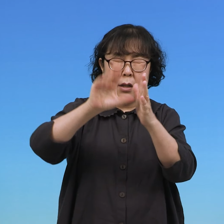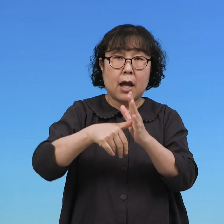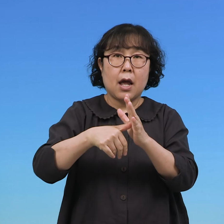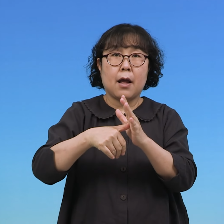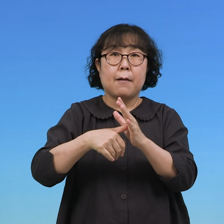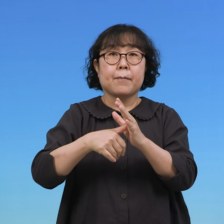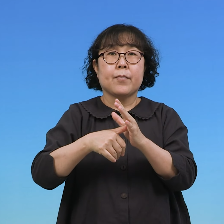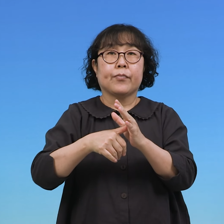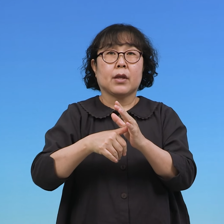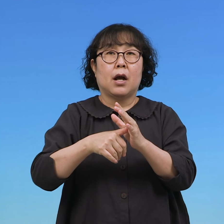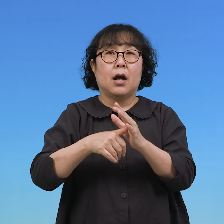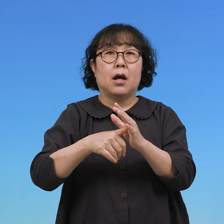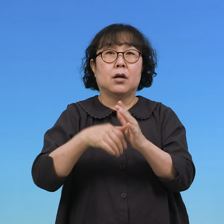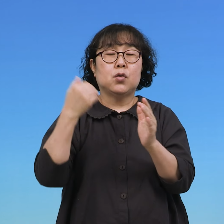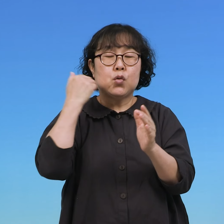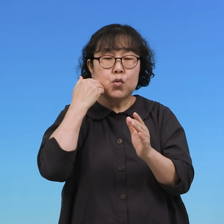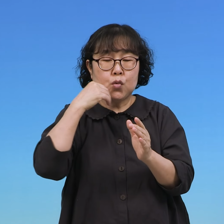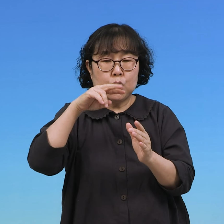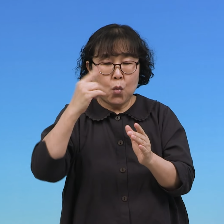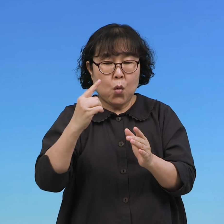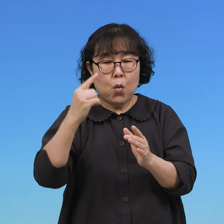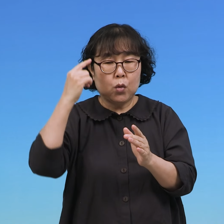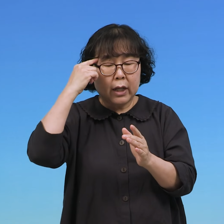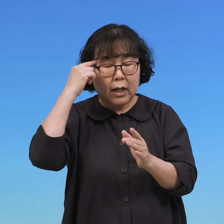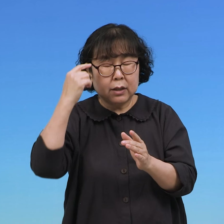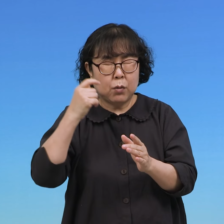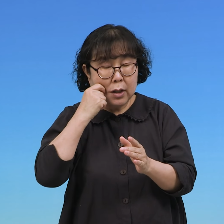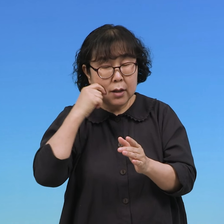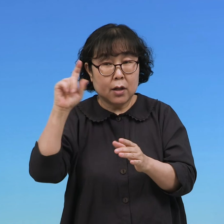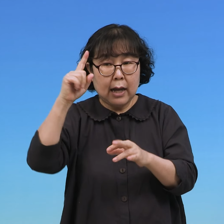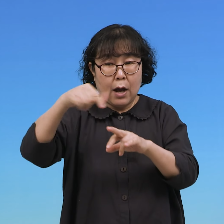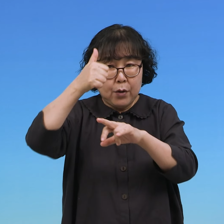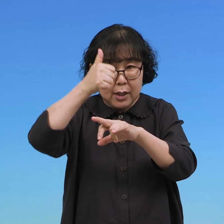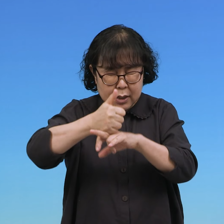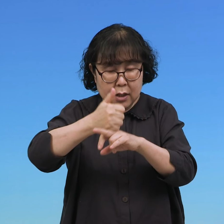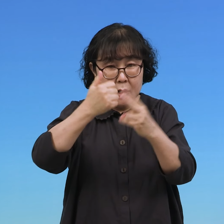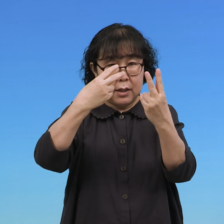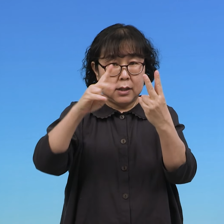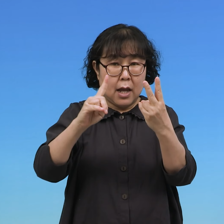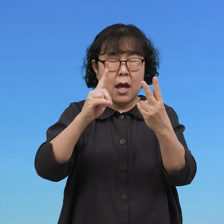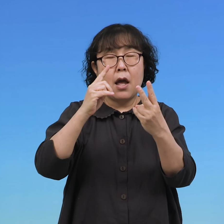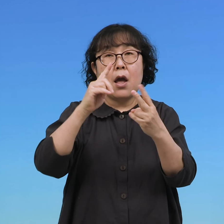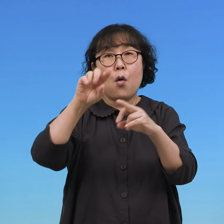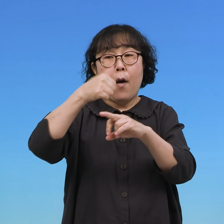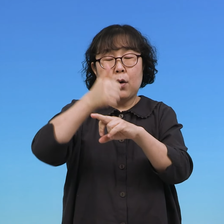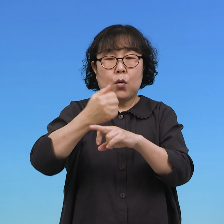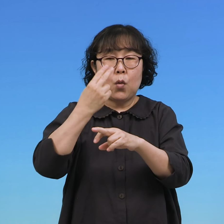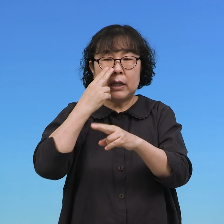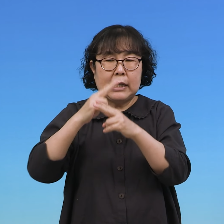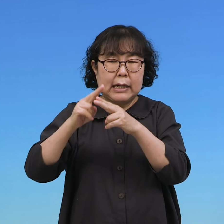여러분, 아무도 예상하지 못했던 다윗을 하나님께서 2대 왕으로 기름 부으세요.